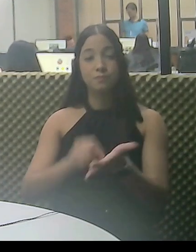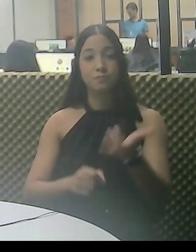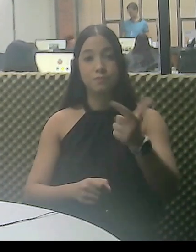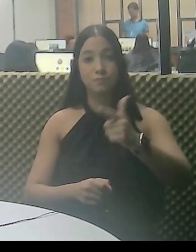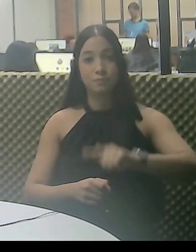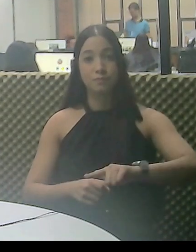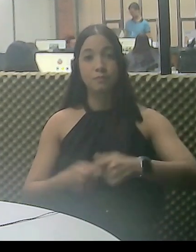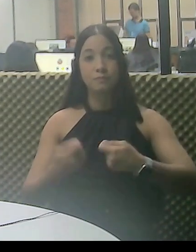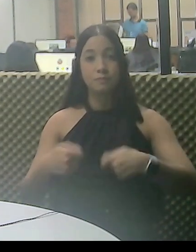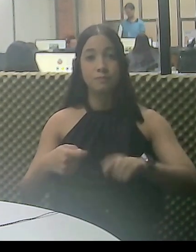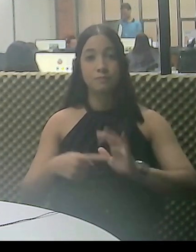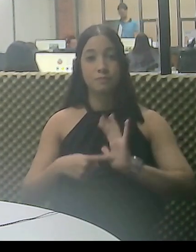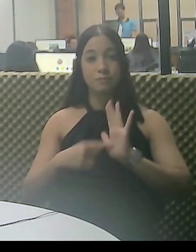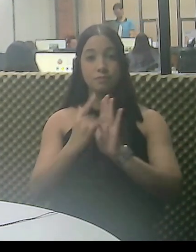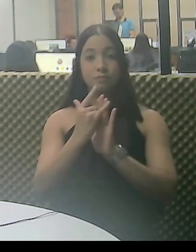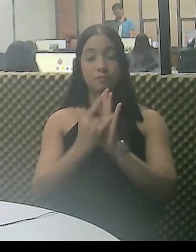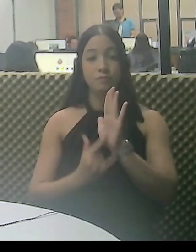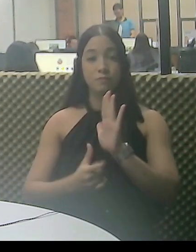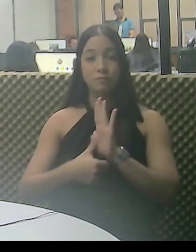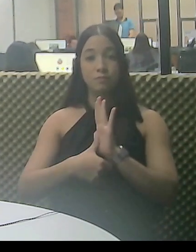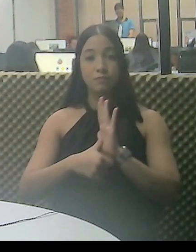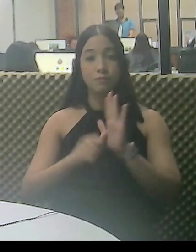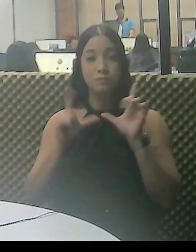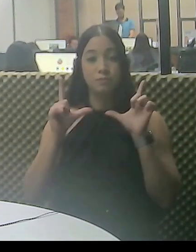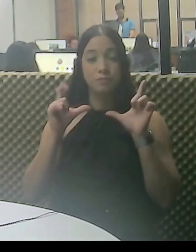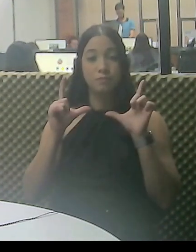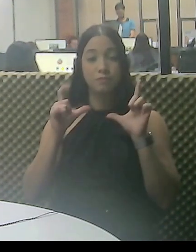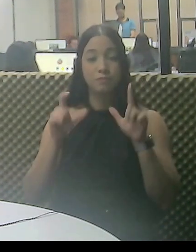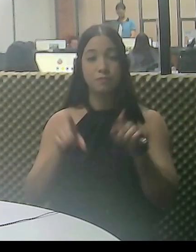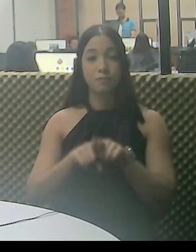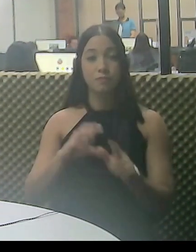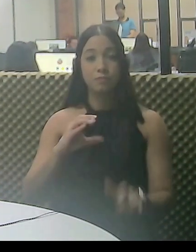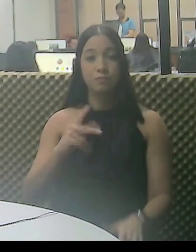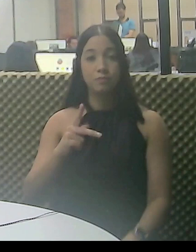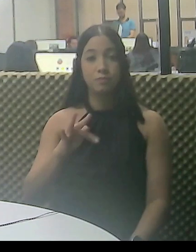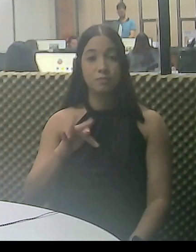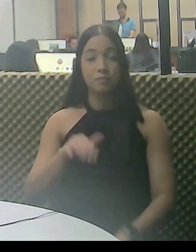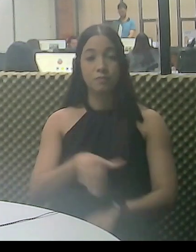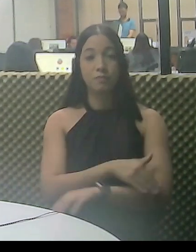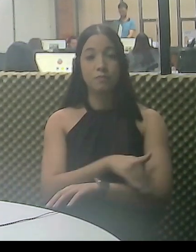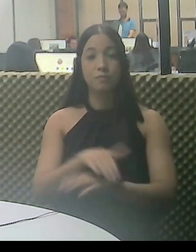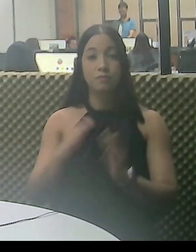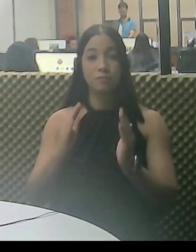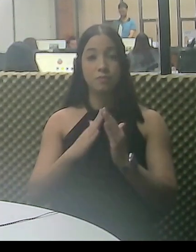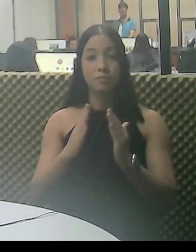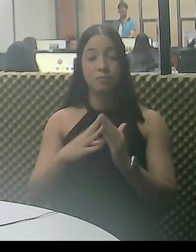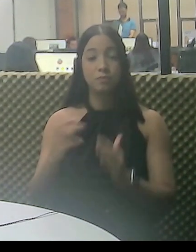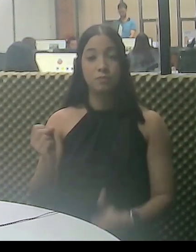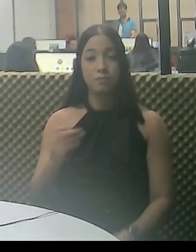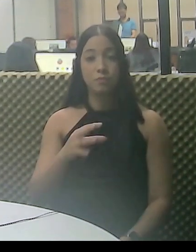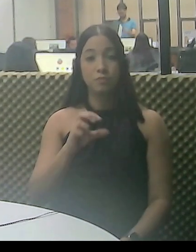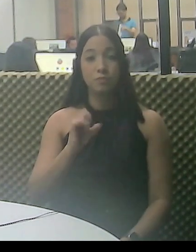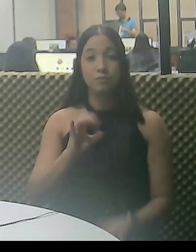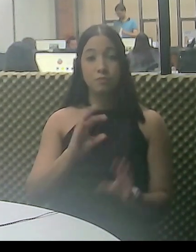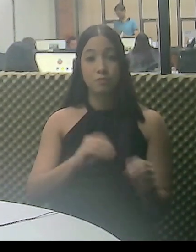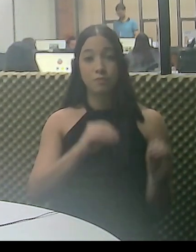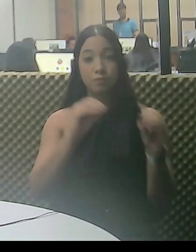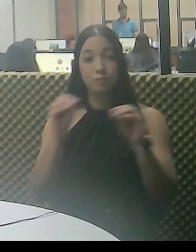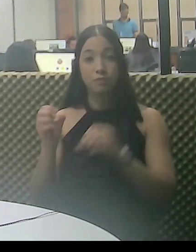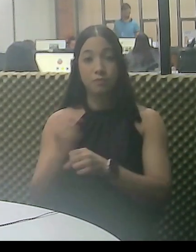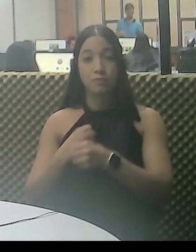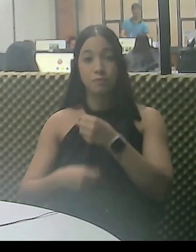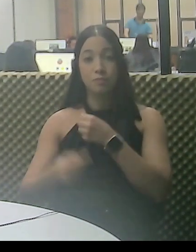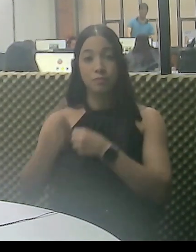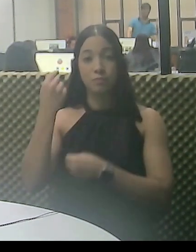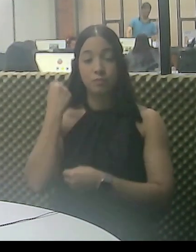recadastrar, é preciso apresentar documento de identificação com foto, CPF, comprovante de endereço recente, caso tenha se mudado no